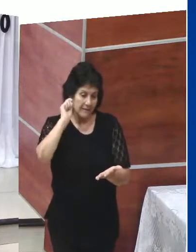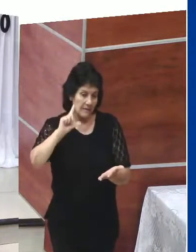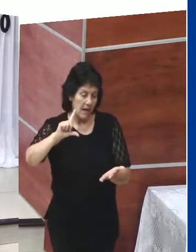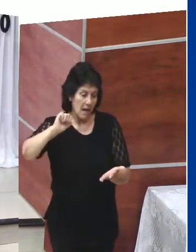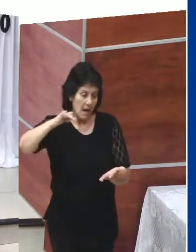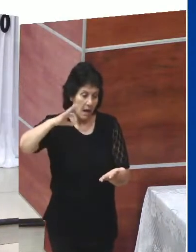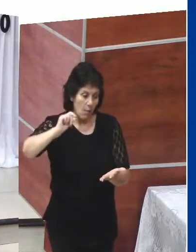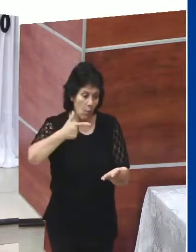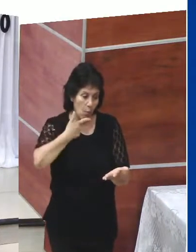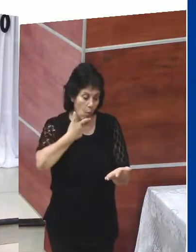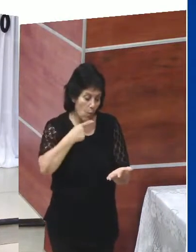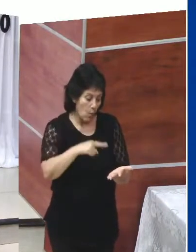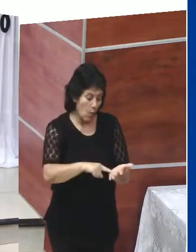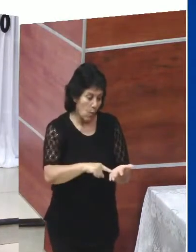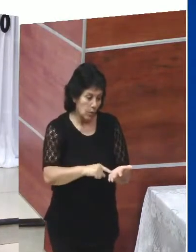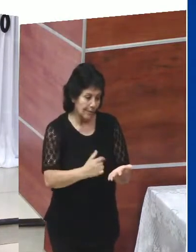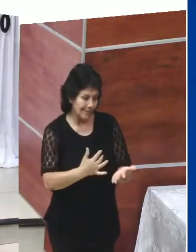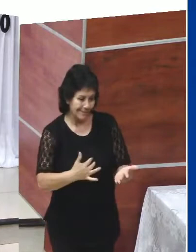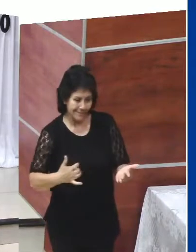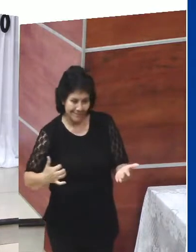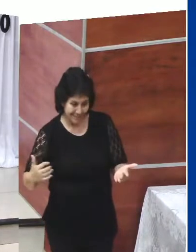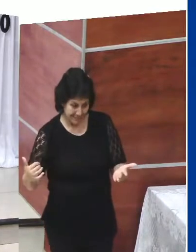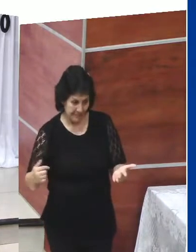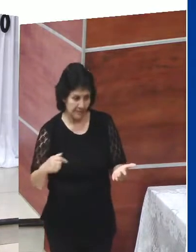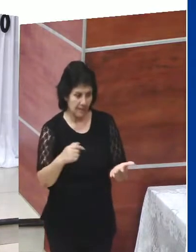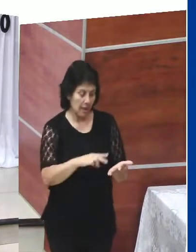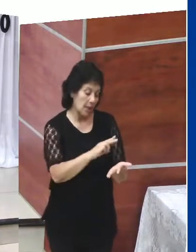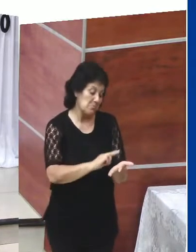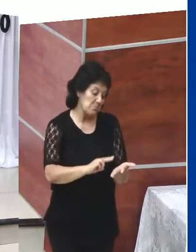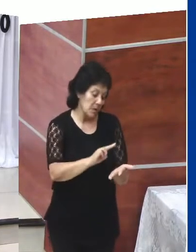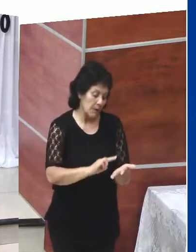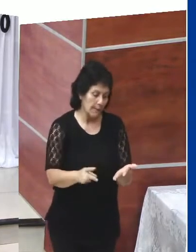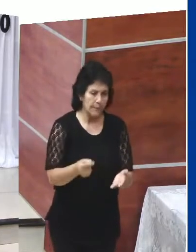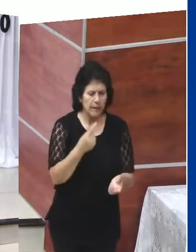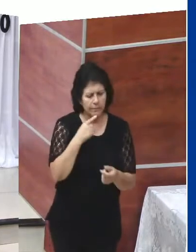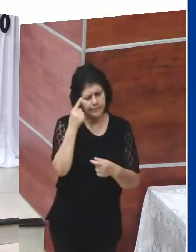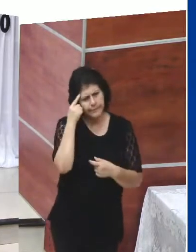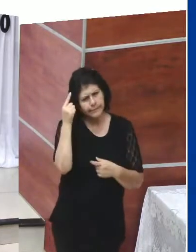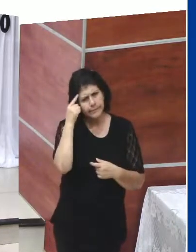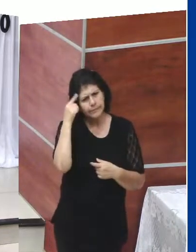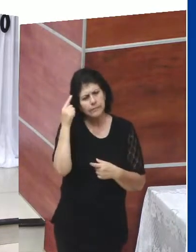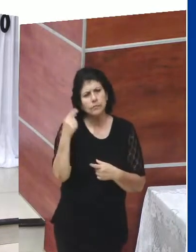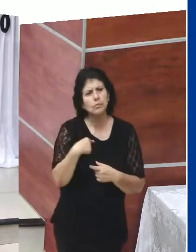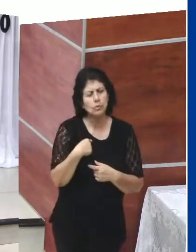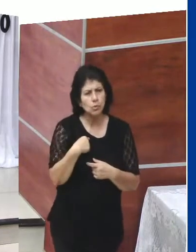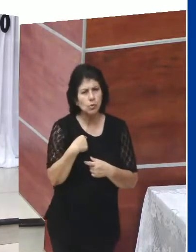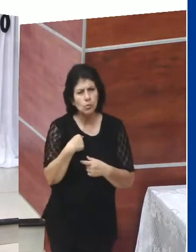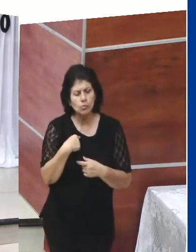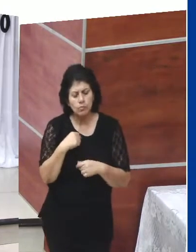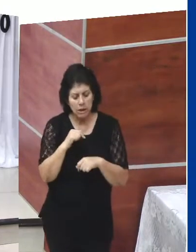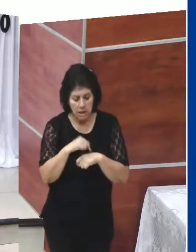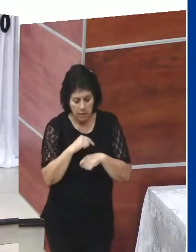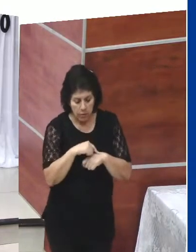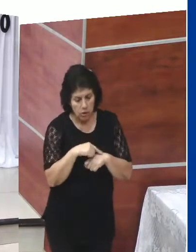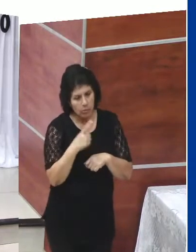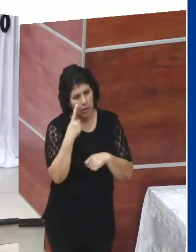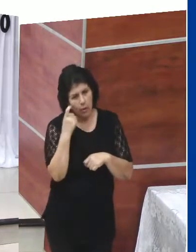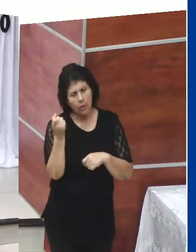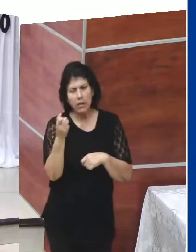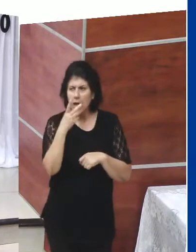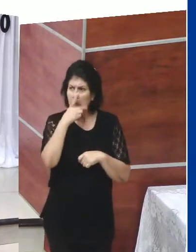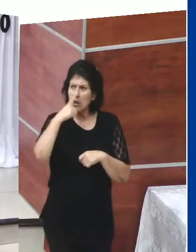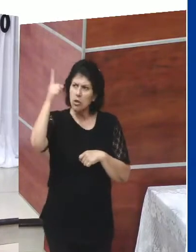y preguntarme, ¿cuándo fue la última vez que yo me di cuenta que Jehová es mi protector?